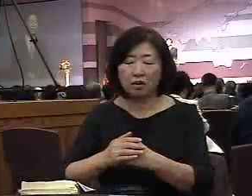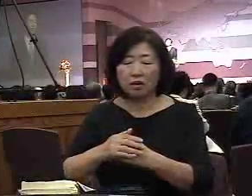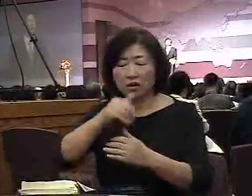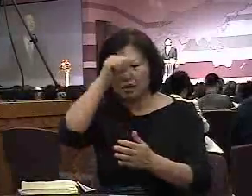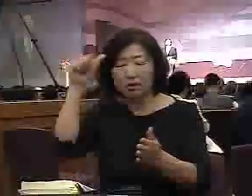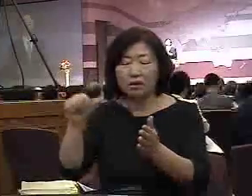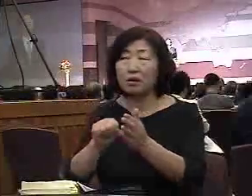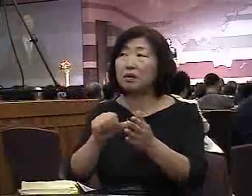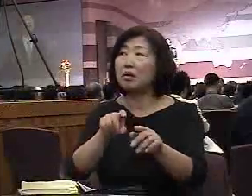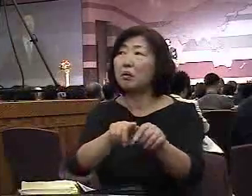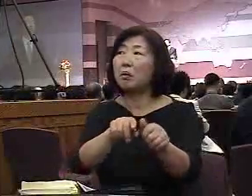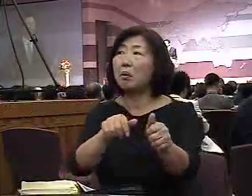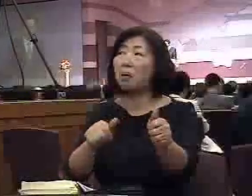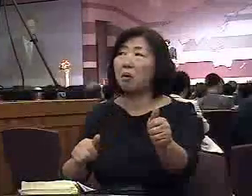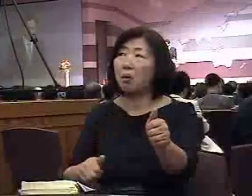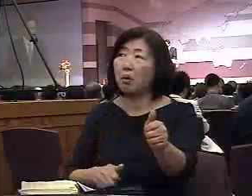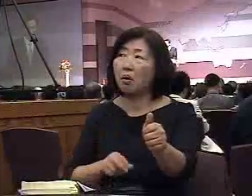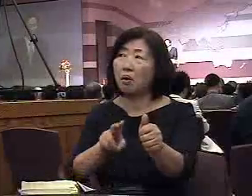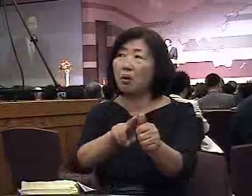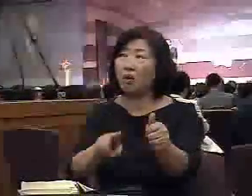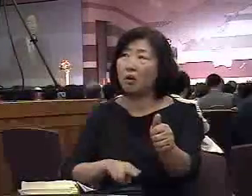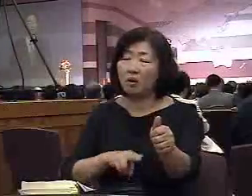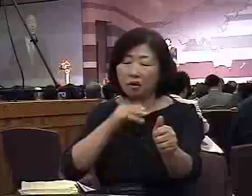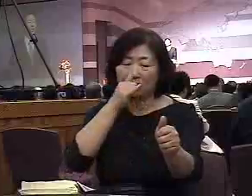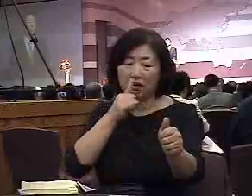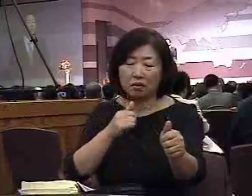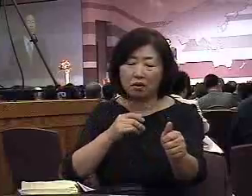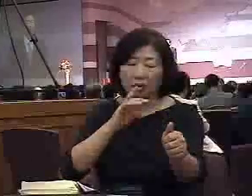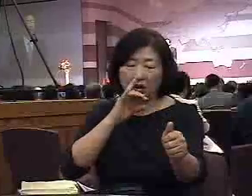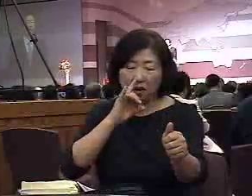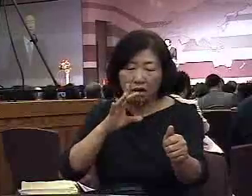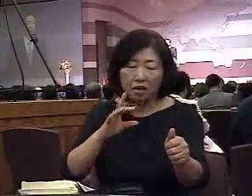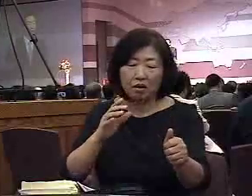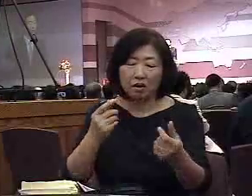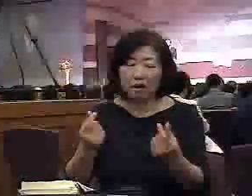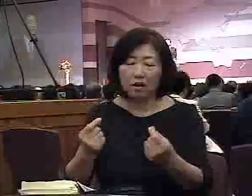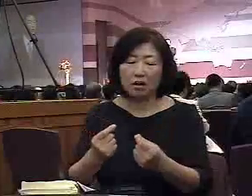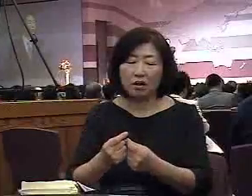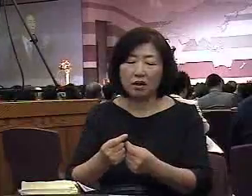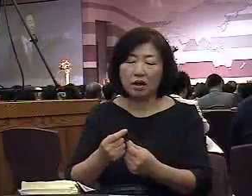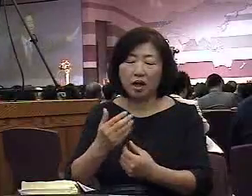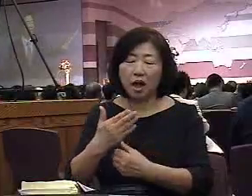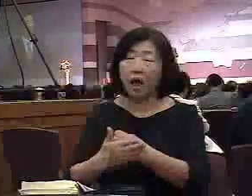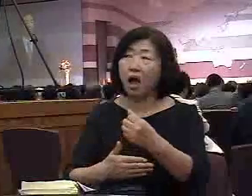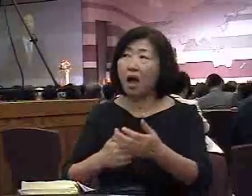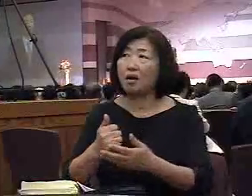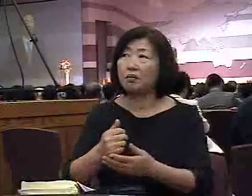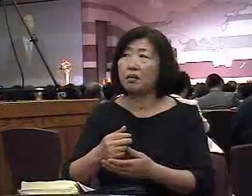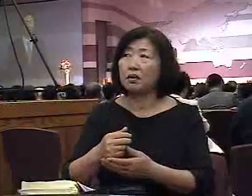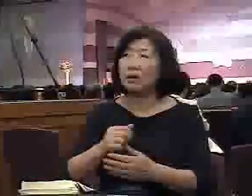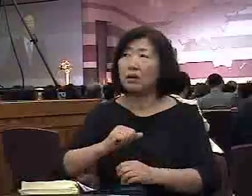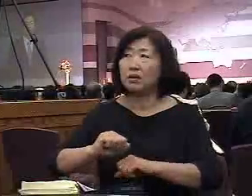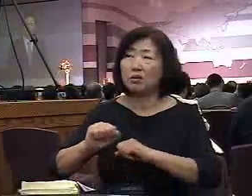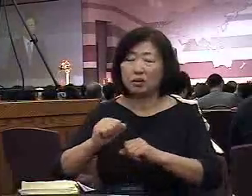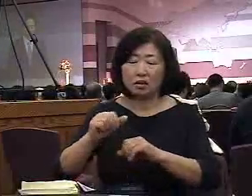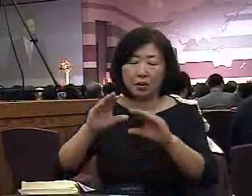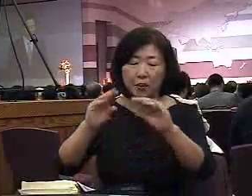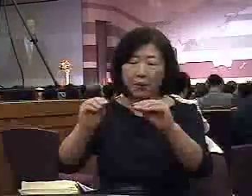뒤쳐져 있어요. 이제는 도저히 이제는 안 될 것 같아. 그럴 때 하나님이 동작 그만 뒤로 돌아가 그러면 되는 거